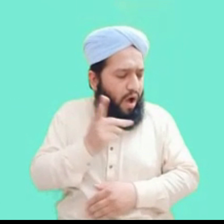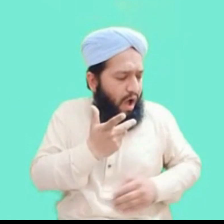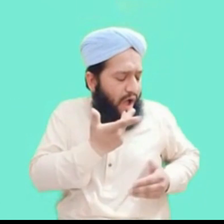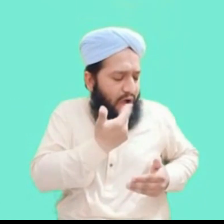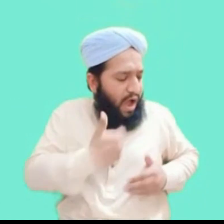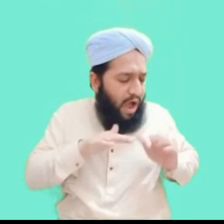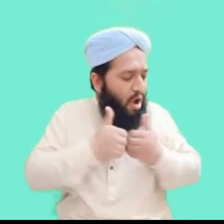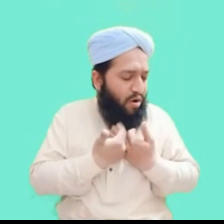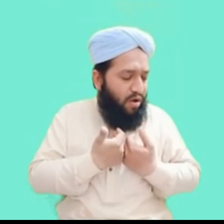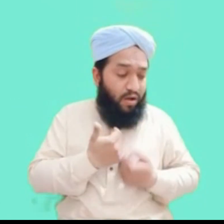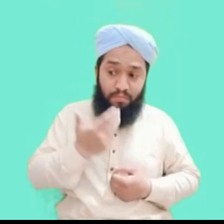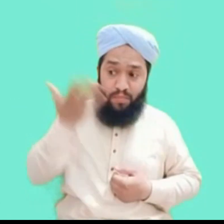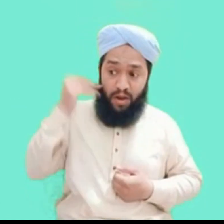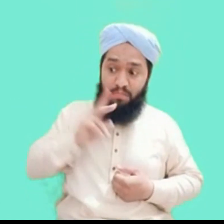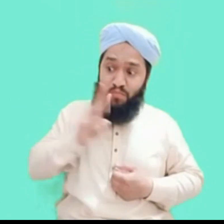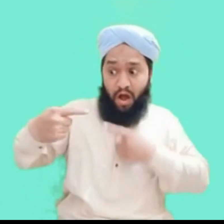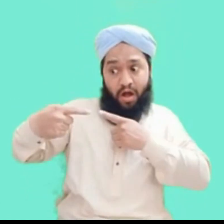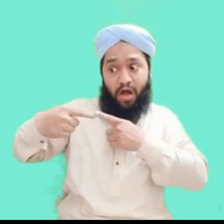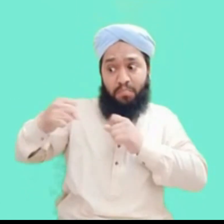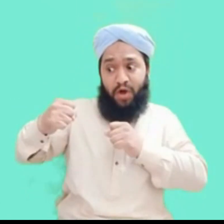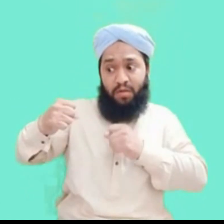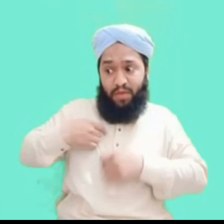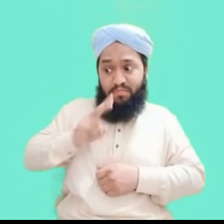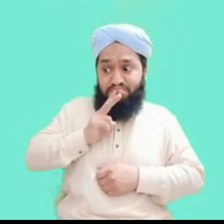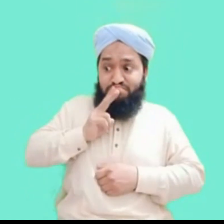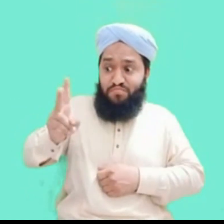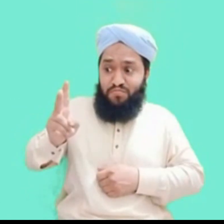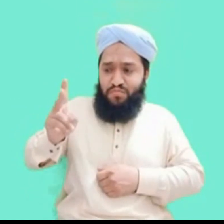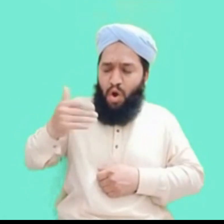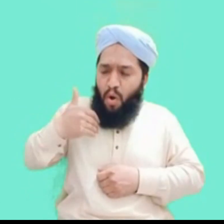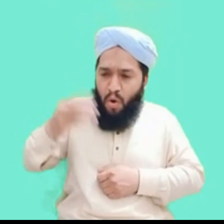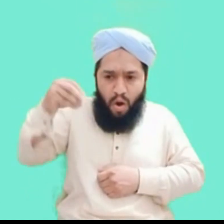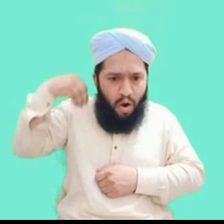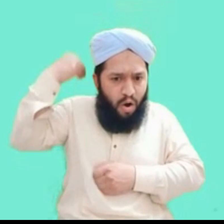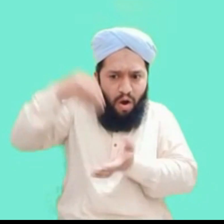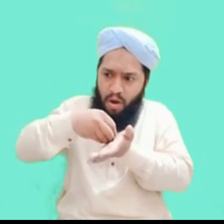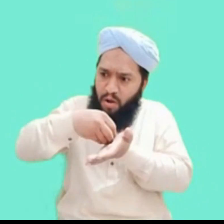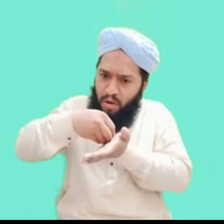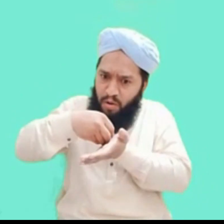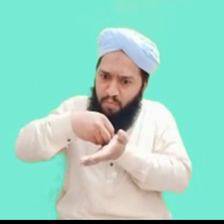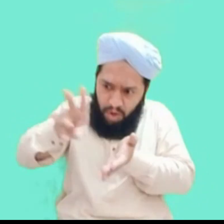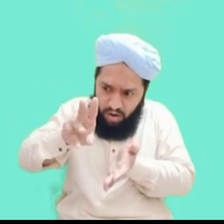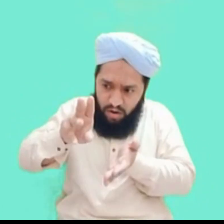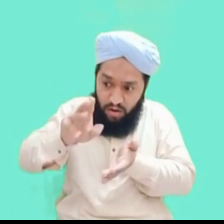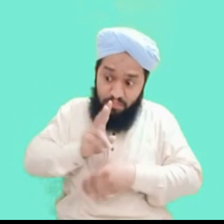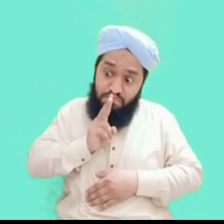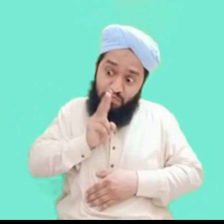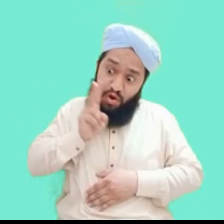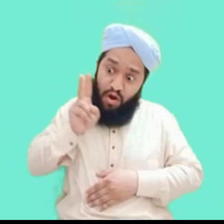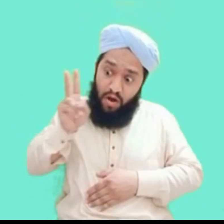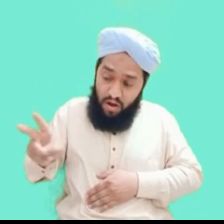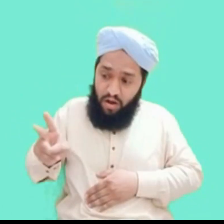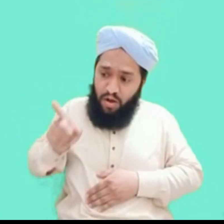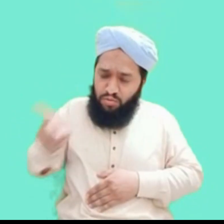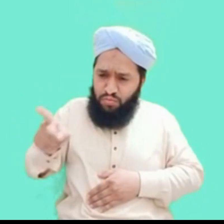کیوں؟ فرمایا میری شرط کیا تھی کہ جب بھی میری طرف سے میں تمہیں کوئی اللہ کی راہ میں مال خرچ کرنے کی بات